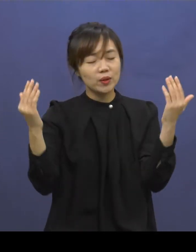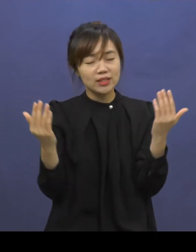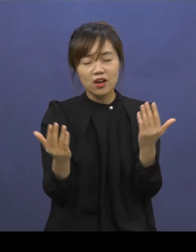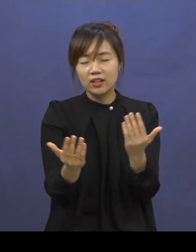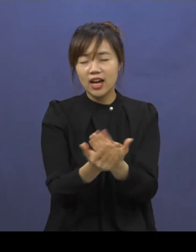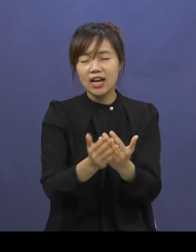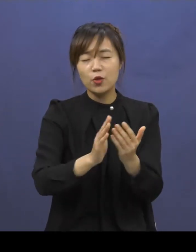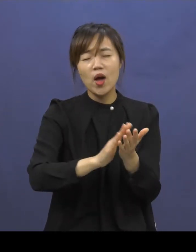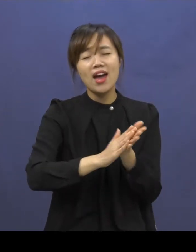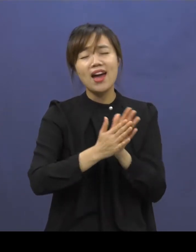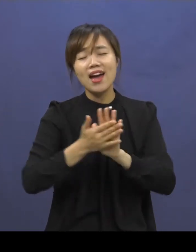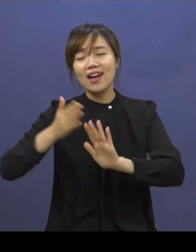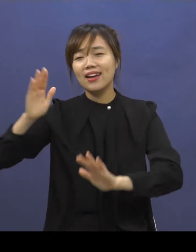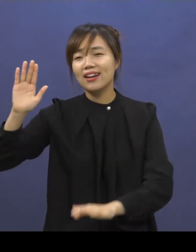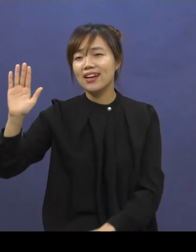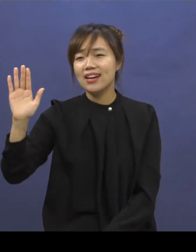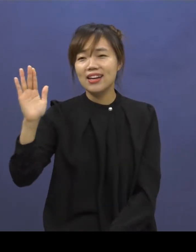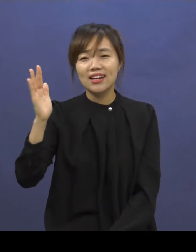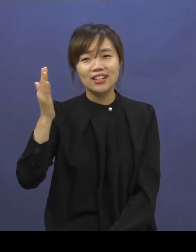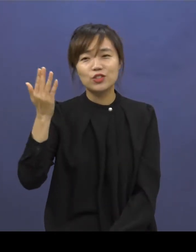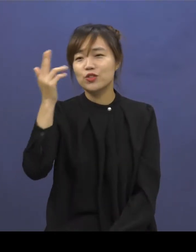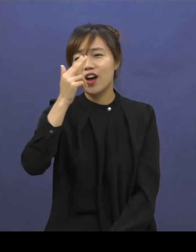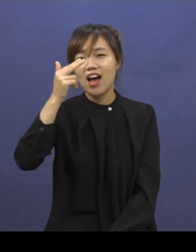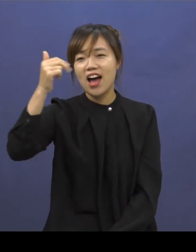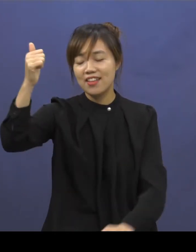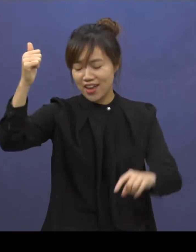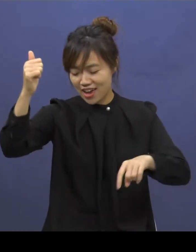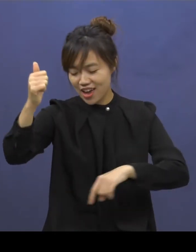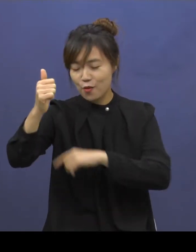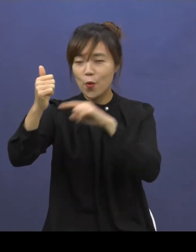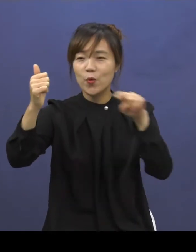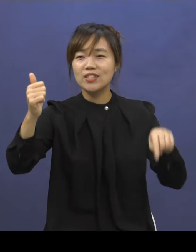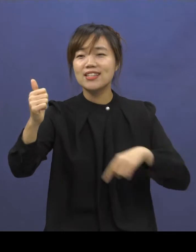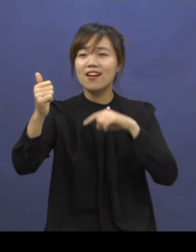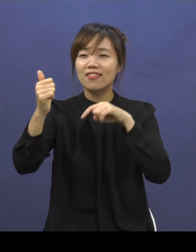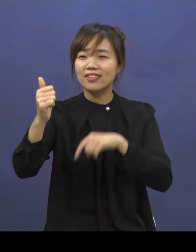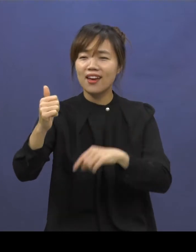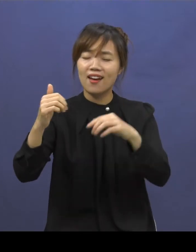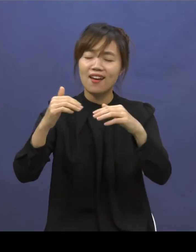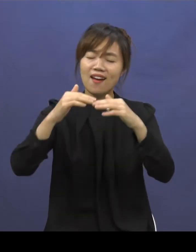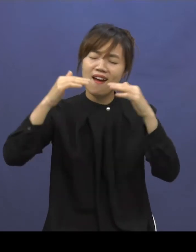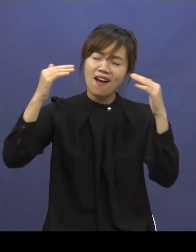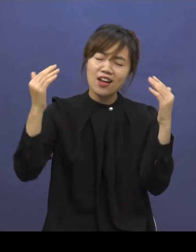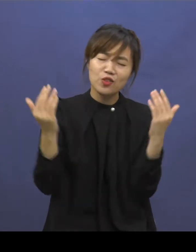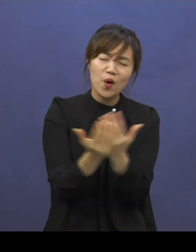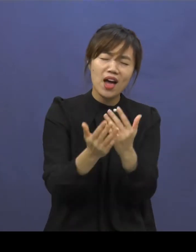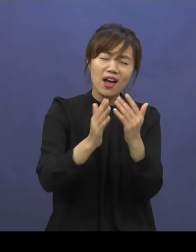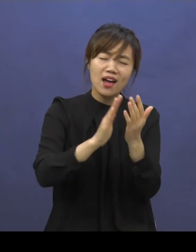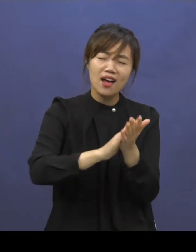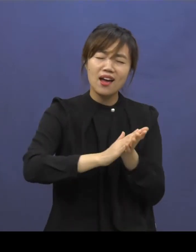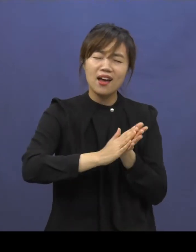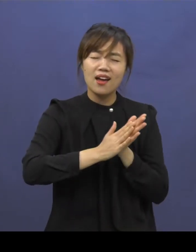온전케 돼 주 안에 온전케